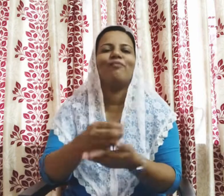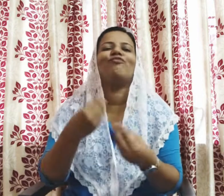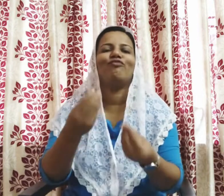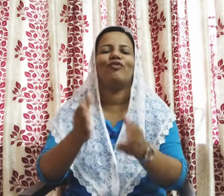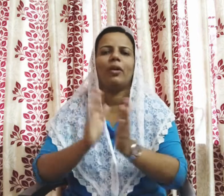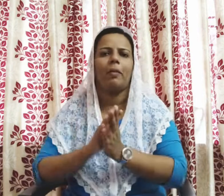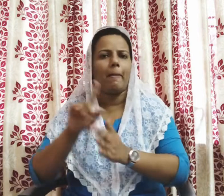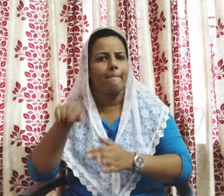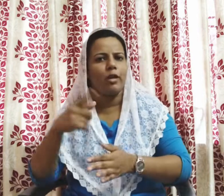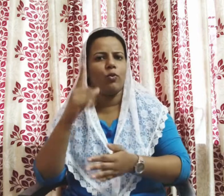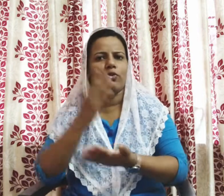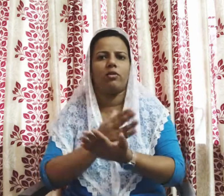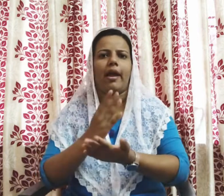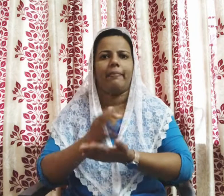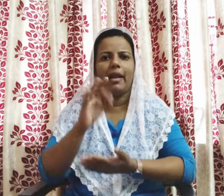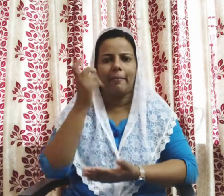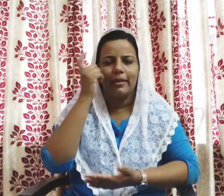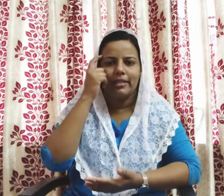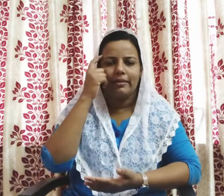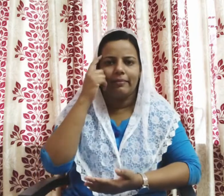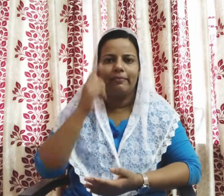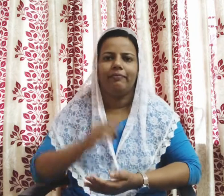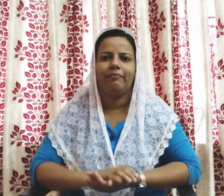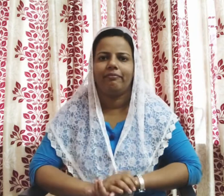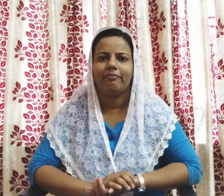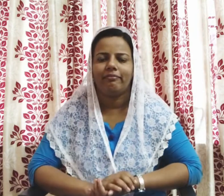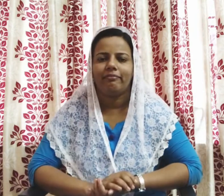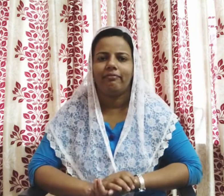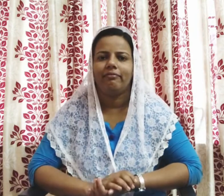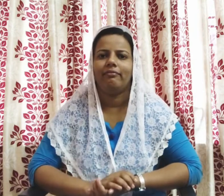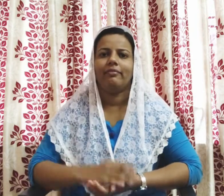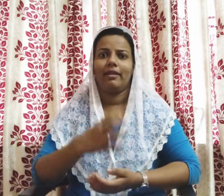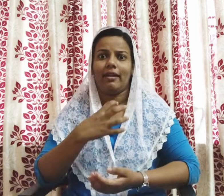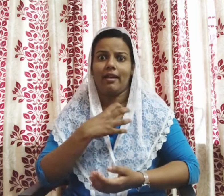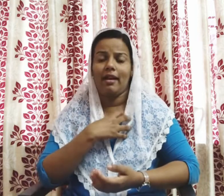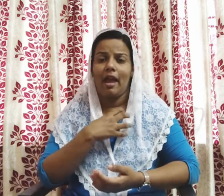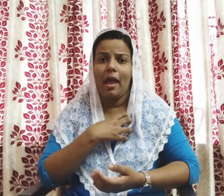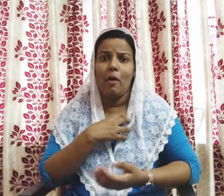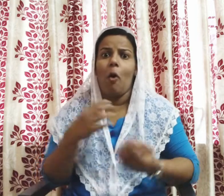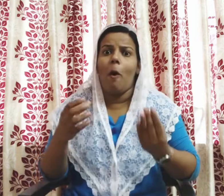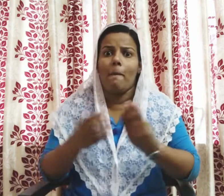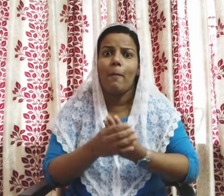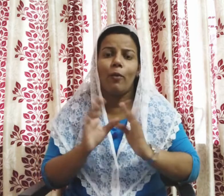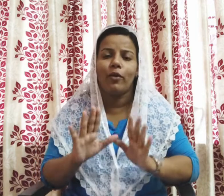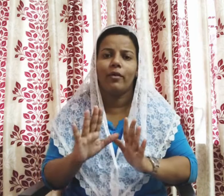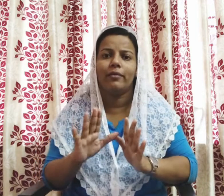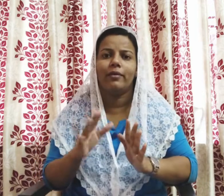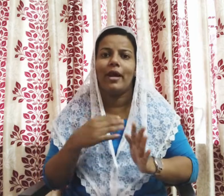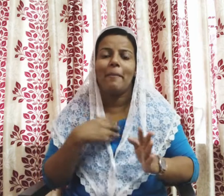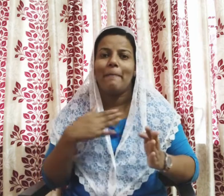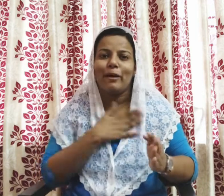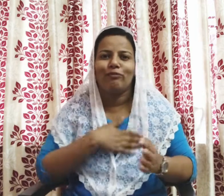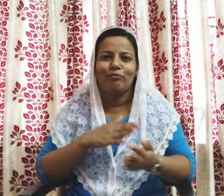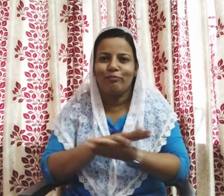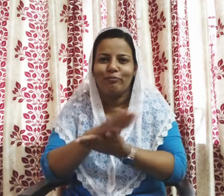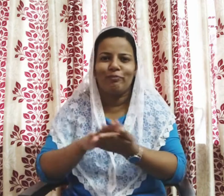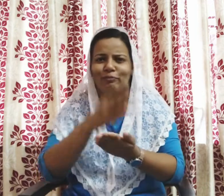ഇനിയൊരു കാര്യം മനസ്സിലാക്കിക്കോണേ, ആത്മാവ് ഇൻവോൾവ് ആയാൽ നോ ഫെയിലിയർ. പരിശുദ്ധാത്മാവ് ഇൻവോൾവ് ആയാൽ